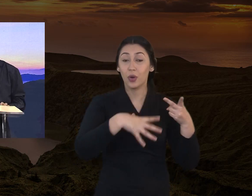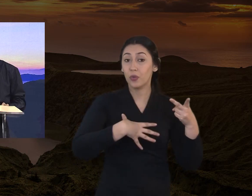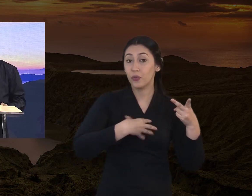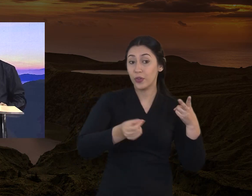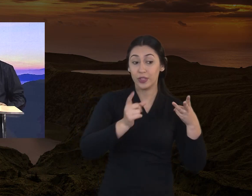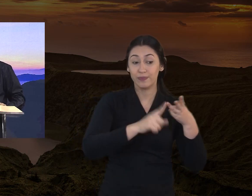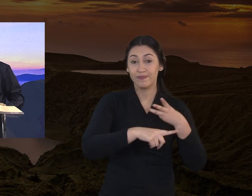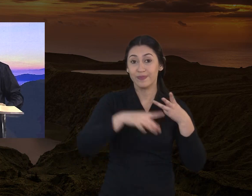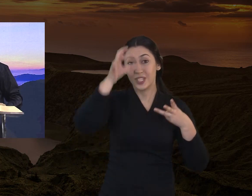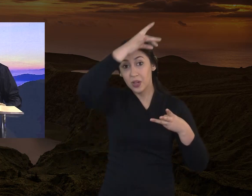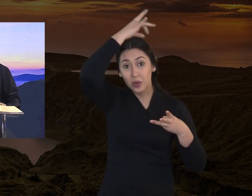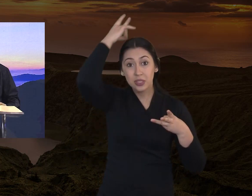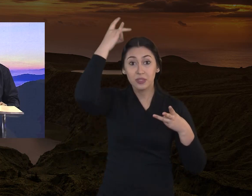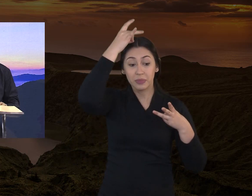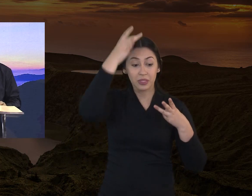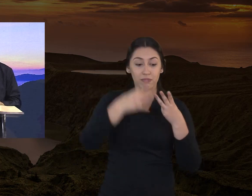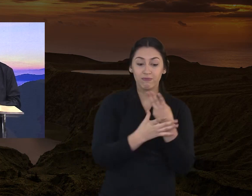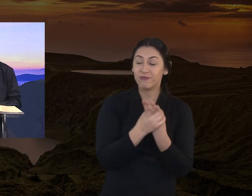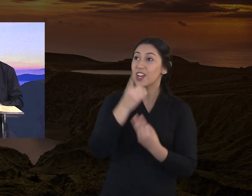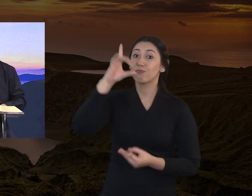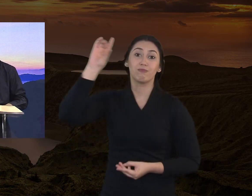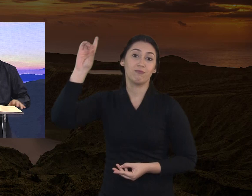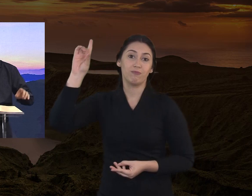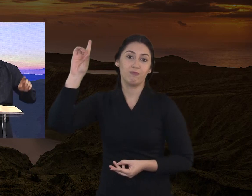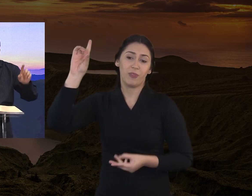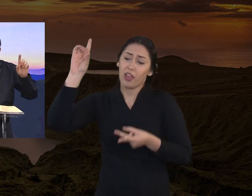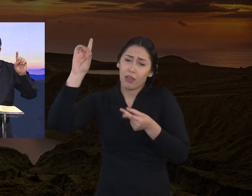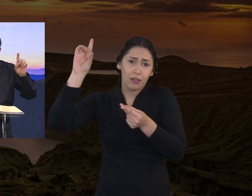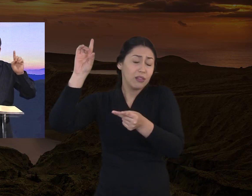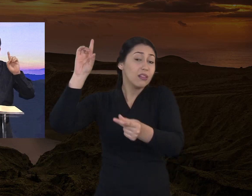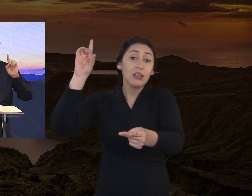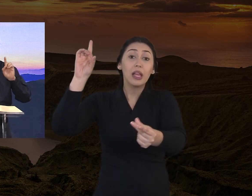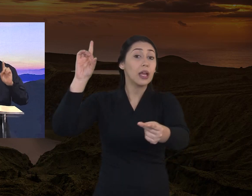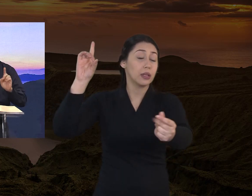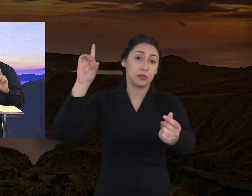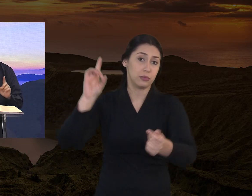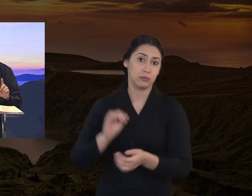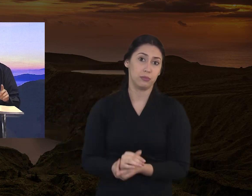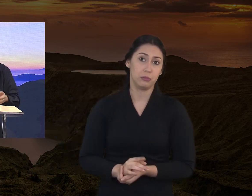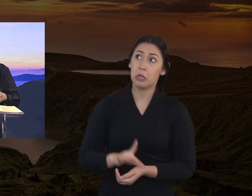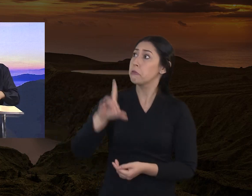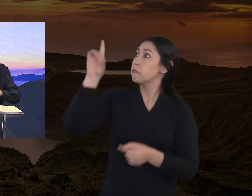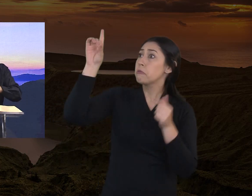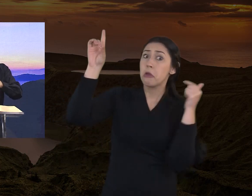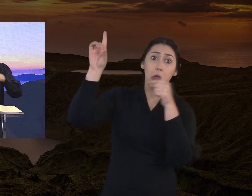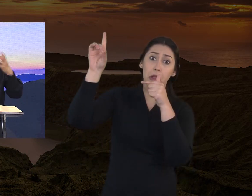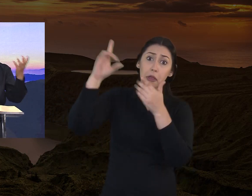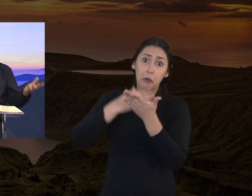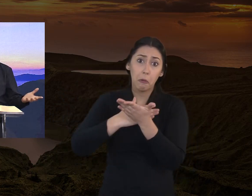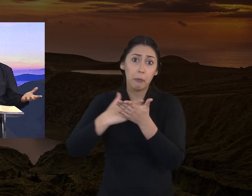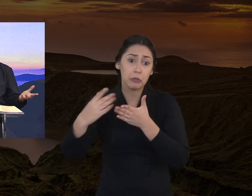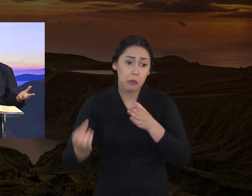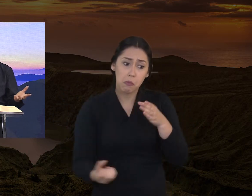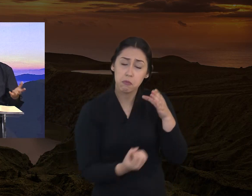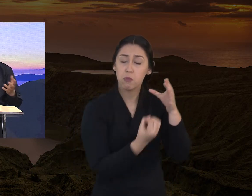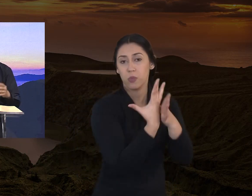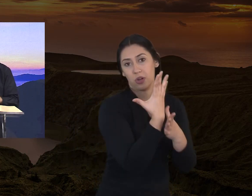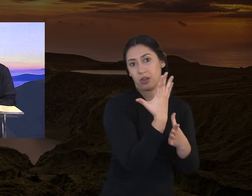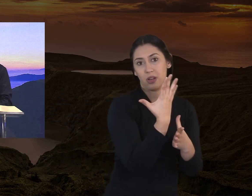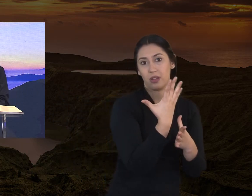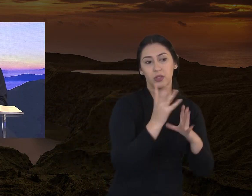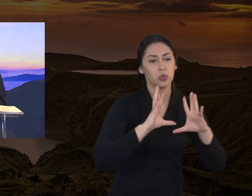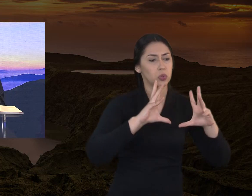passada, vai existir até a eternidade futura. E nele tudo subsiste. Aqui que começou toda a luz, irmãos.